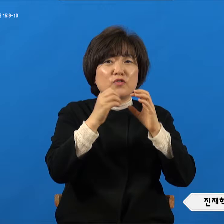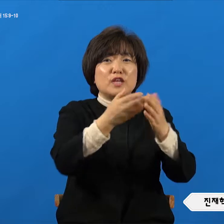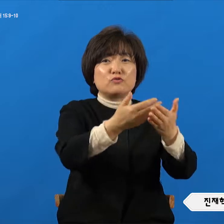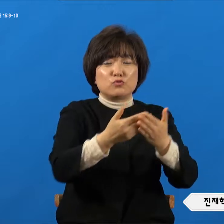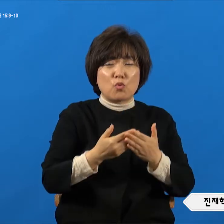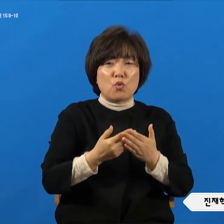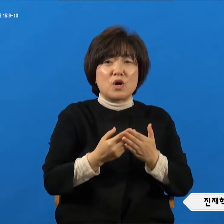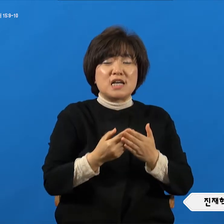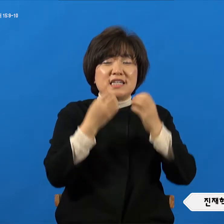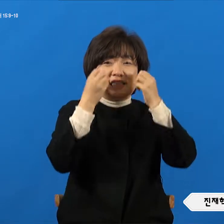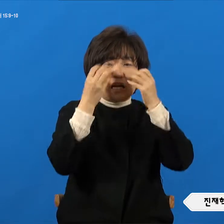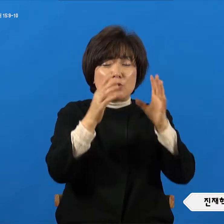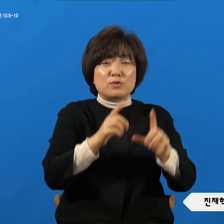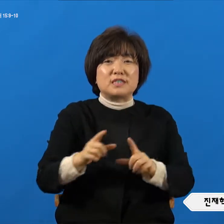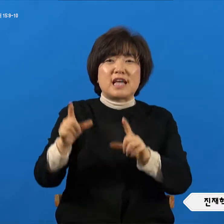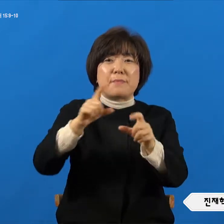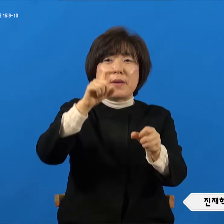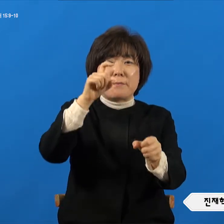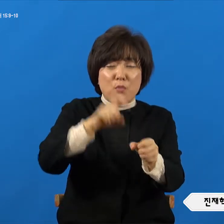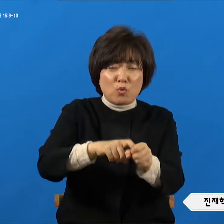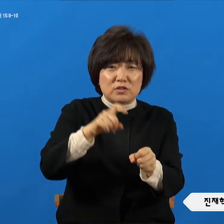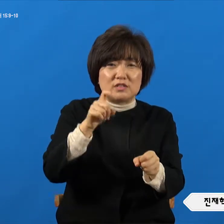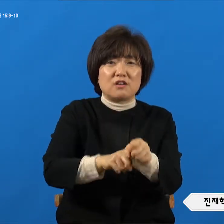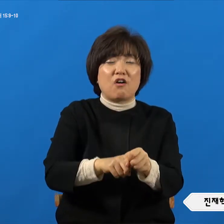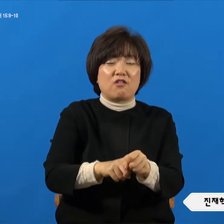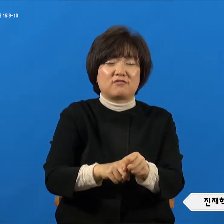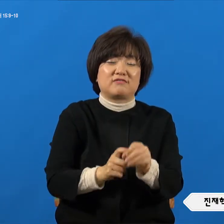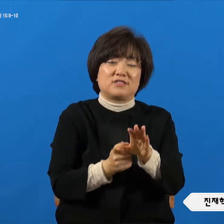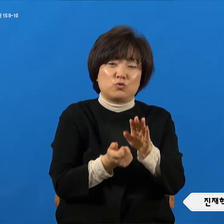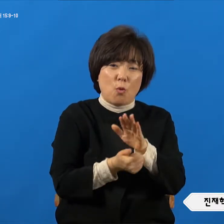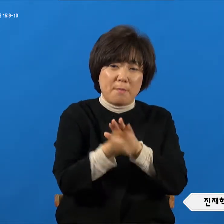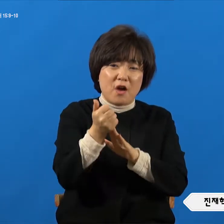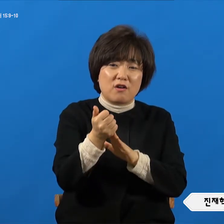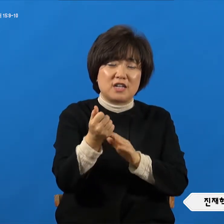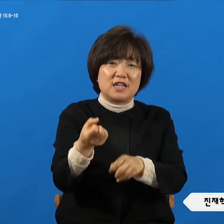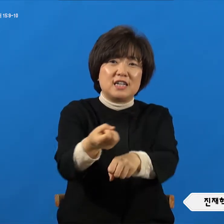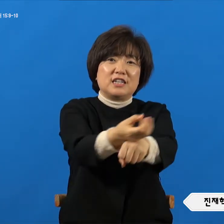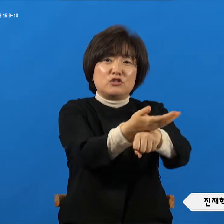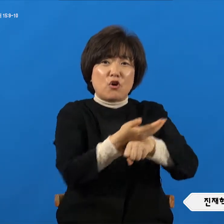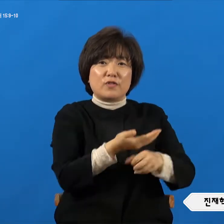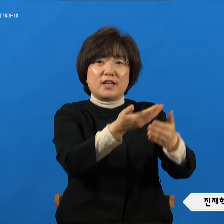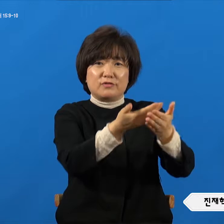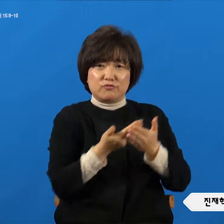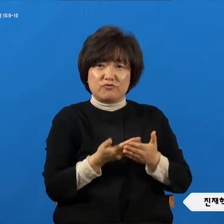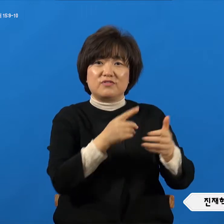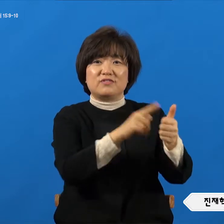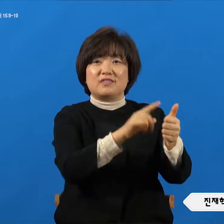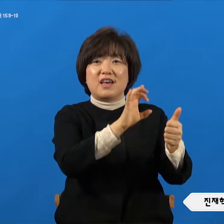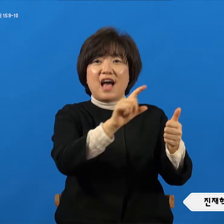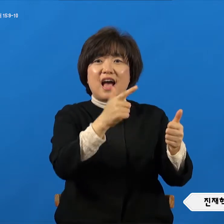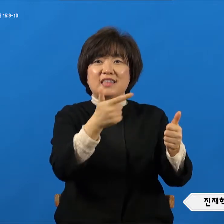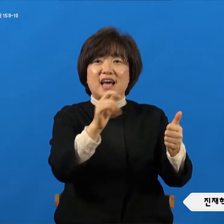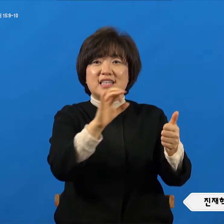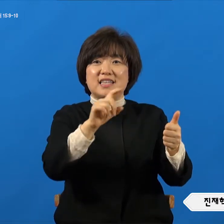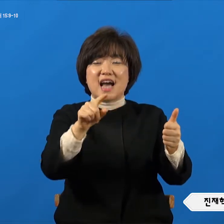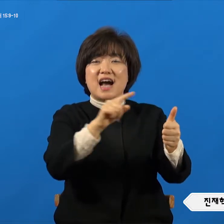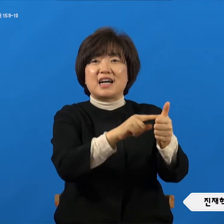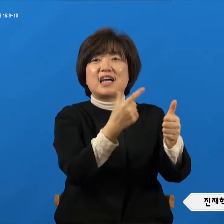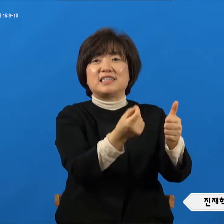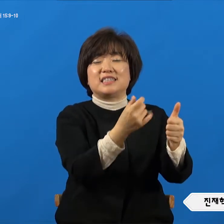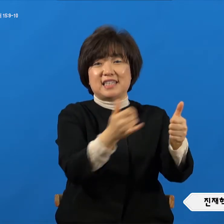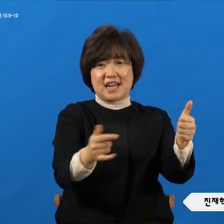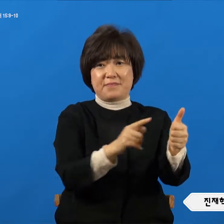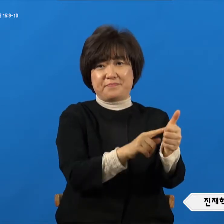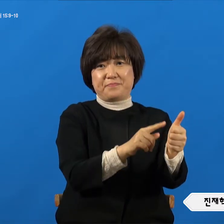새로운 삶의 목적과 소명을 전해주었던 아나니아 같은 자.